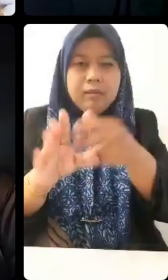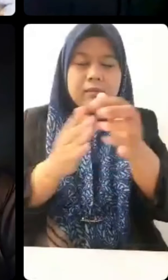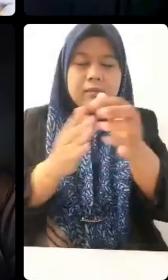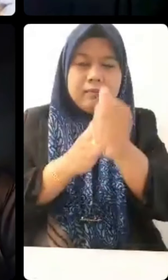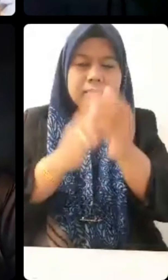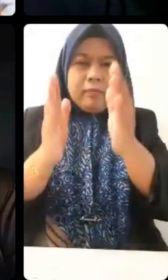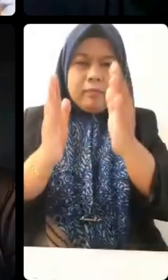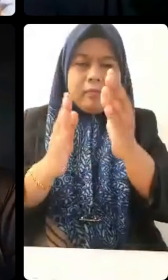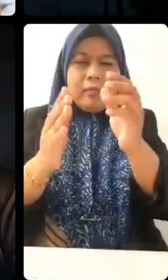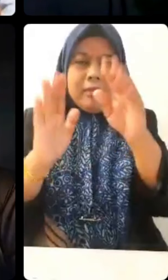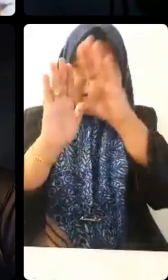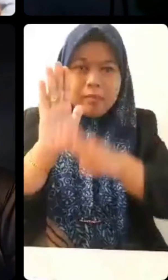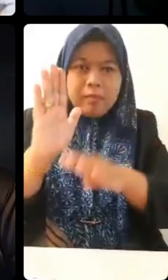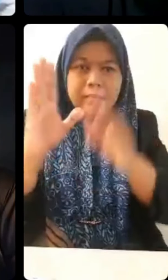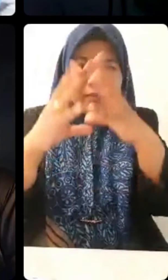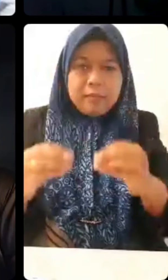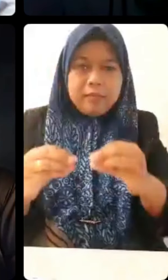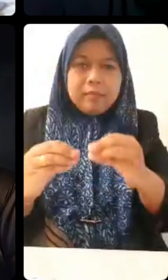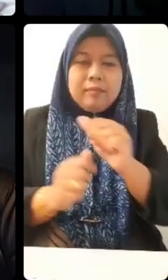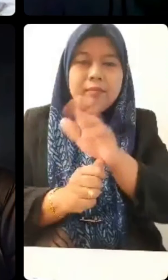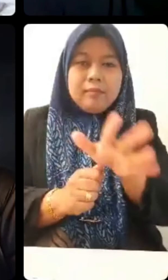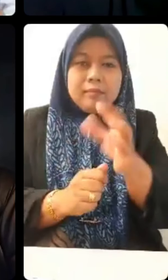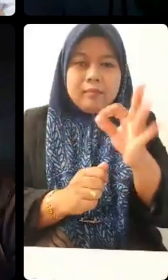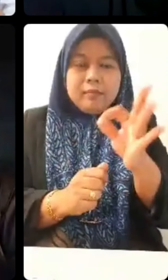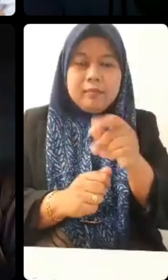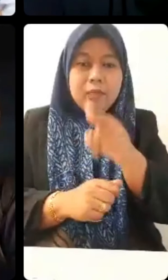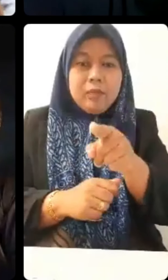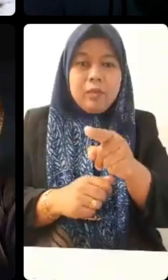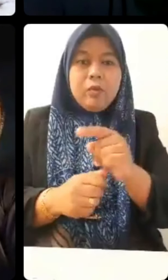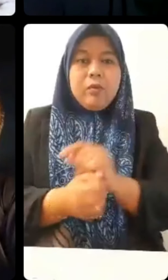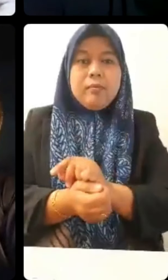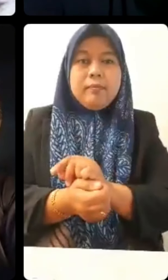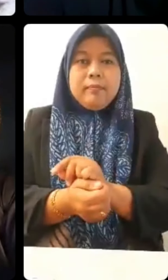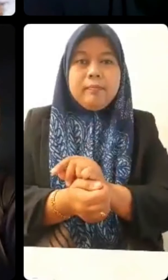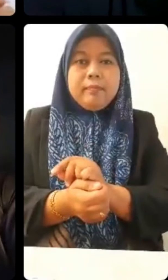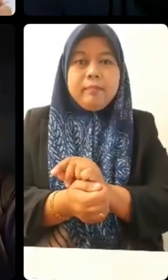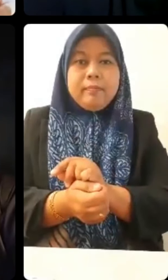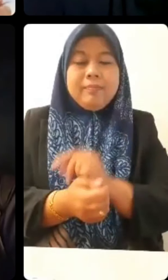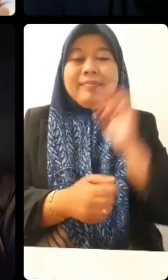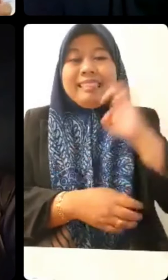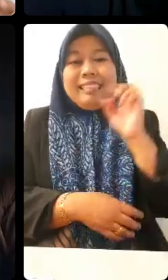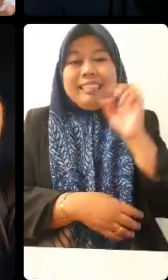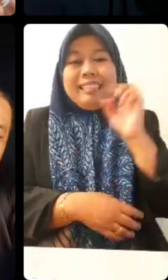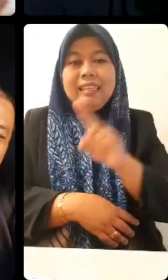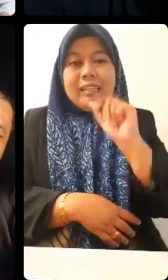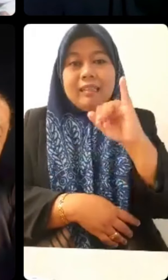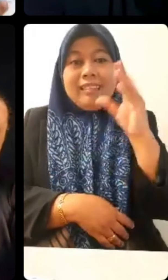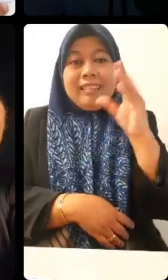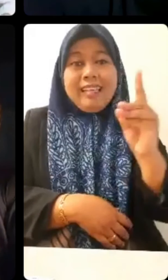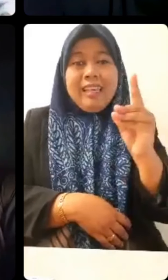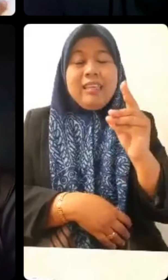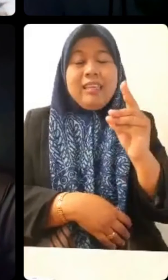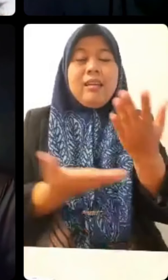Sebagai seorang tenaga pengajar di NISDA, bolehkah Cik Zaid kongsikan kepribadian orang